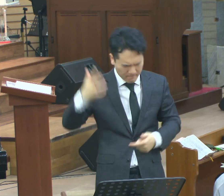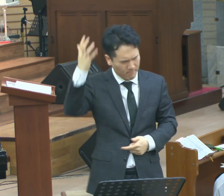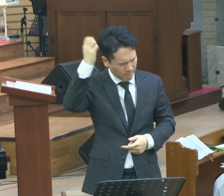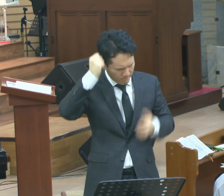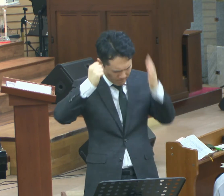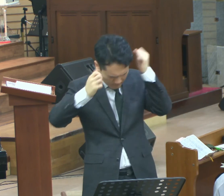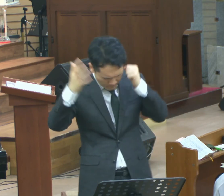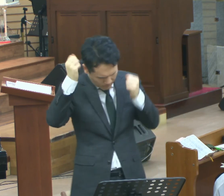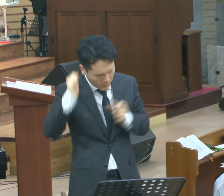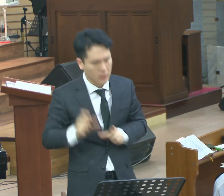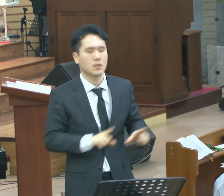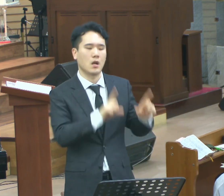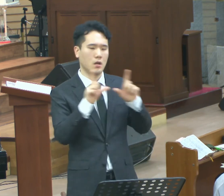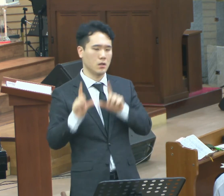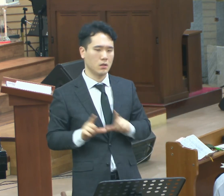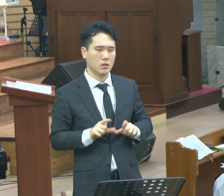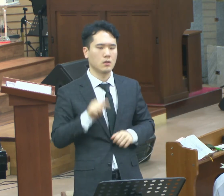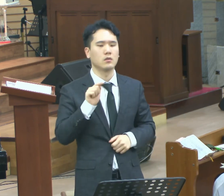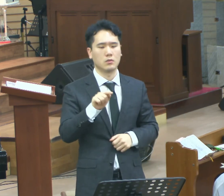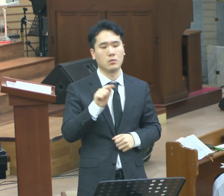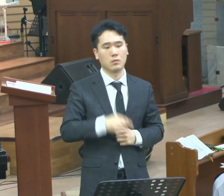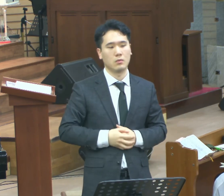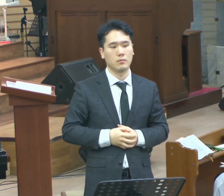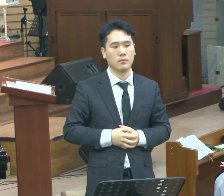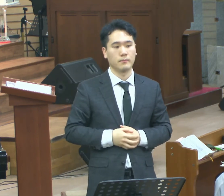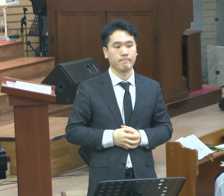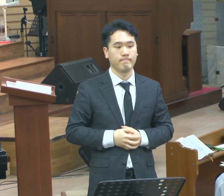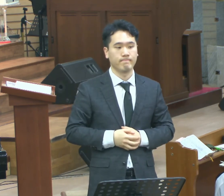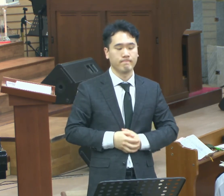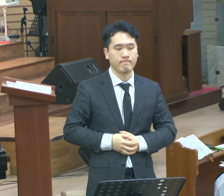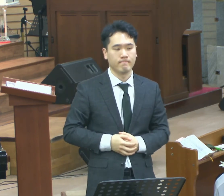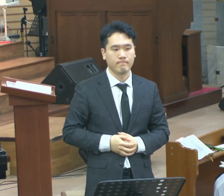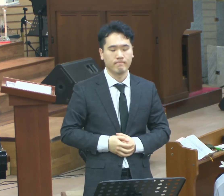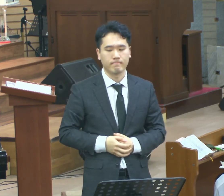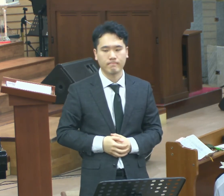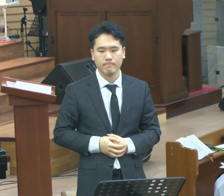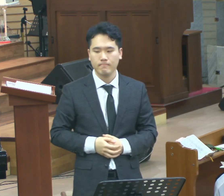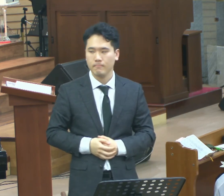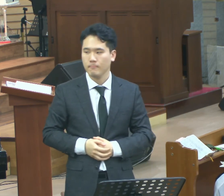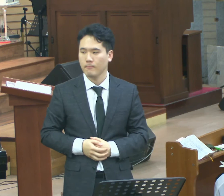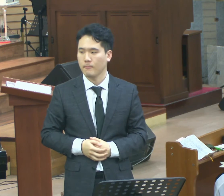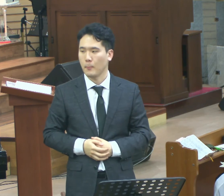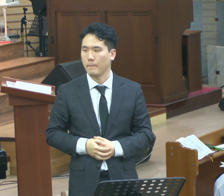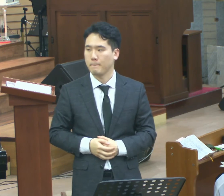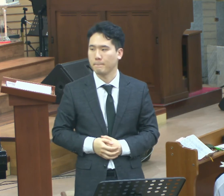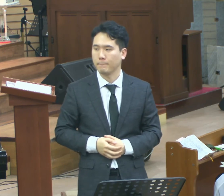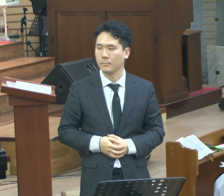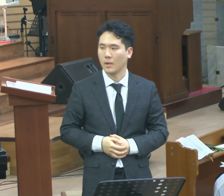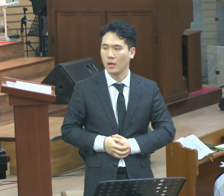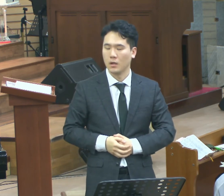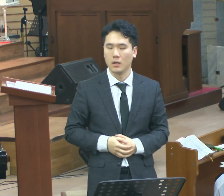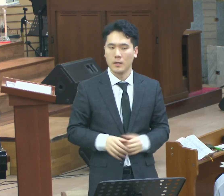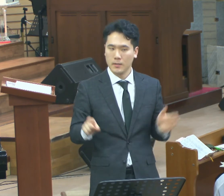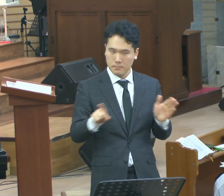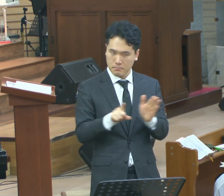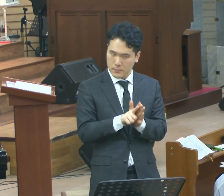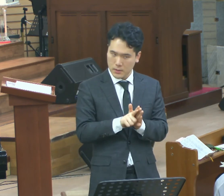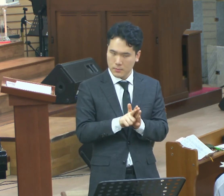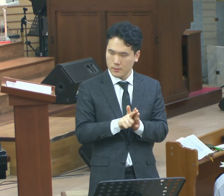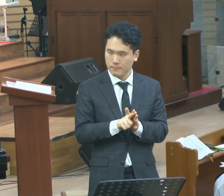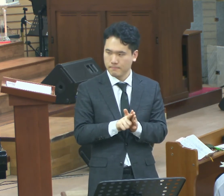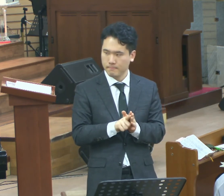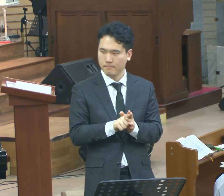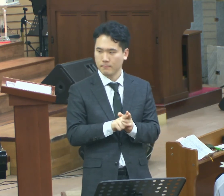누릴 수 있는 귀한 자리에 나갔던 것이죠. 자, 믿음은 오늘 세 가지 말씀드렸어요. 따라합시다. 반걸음